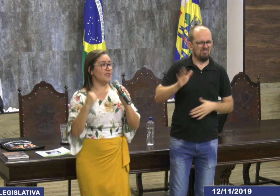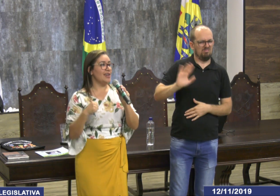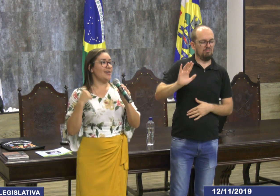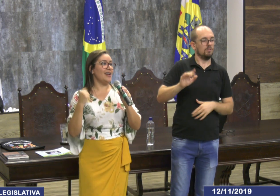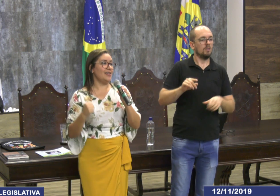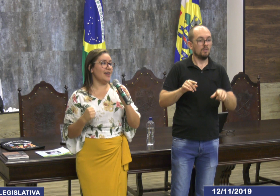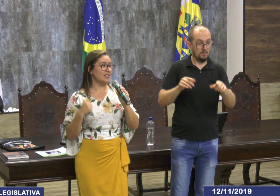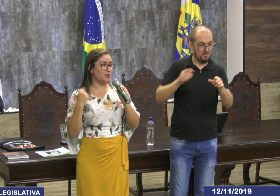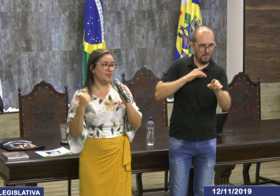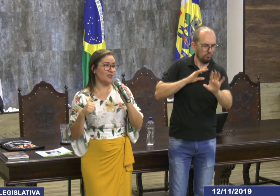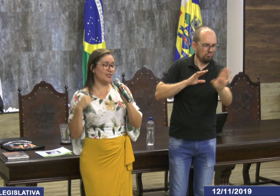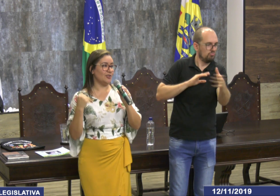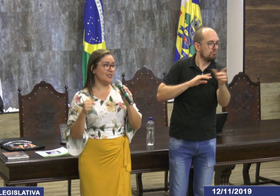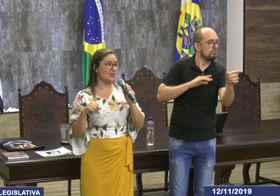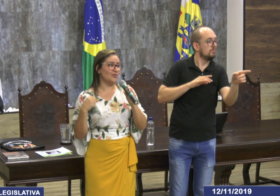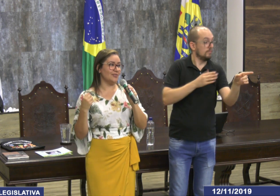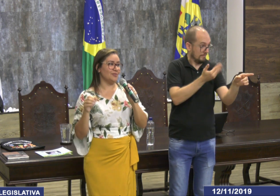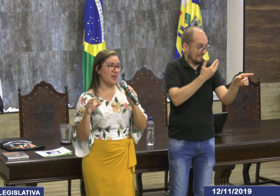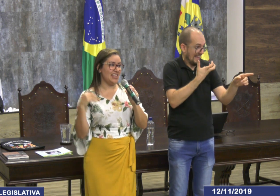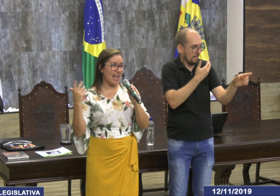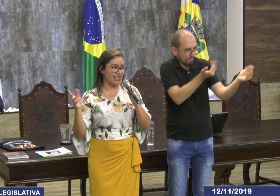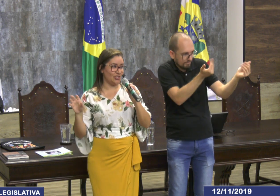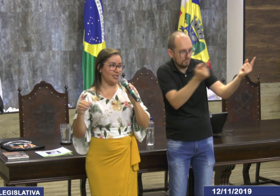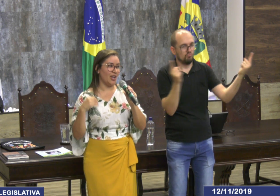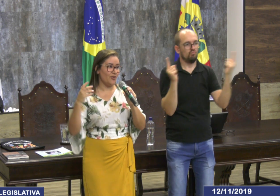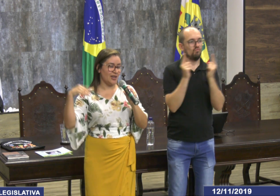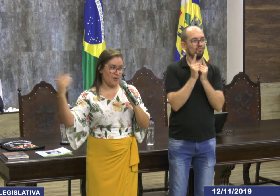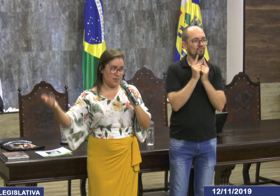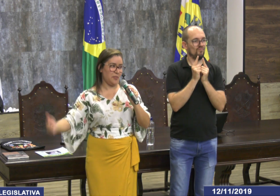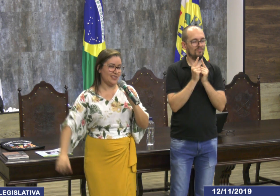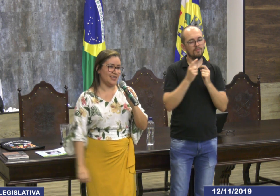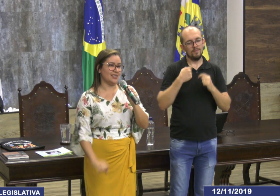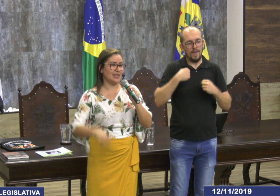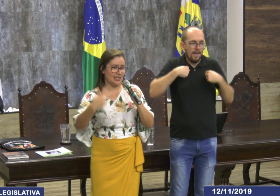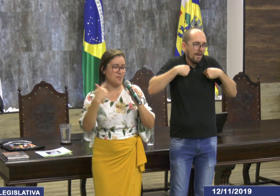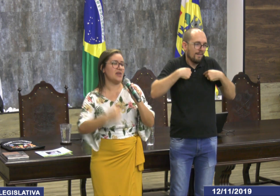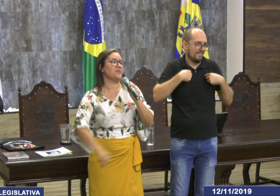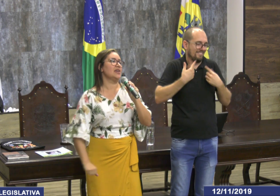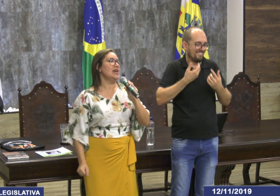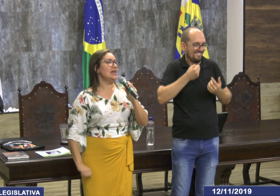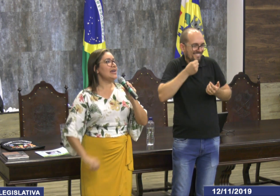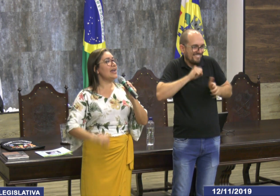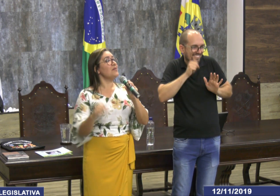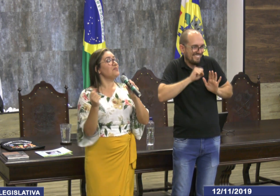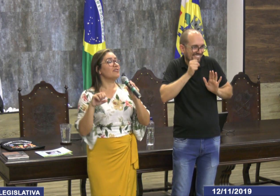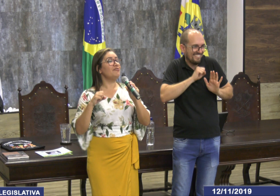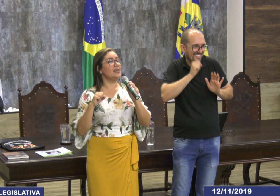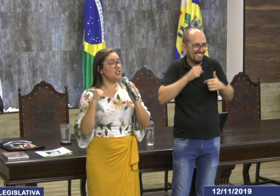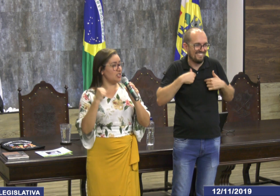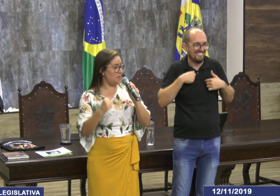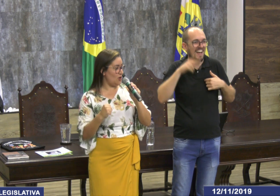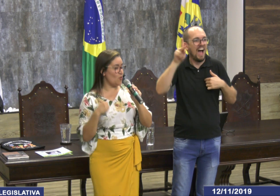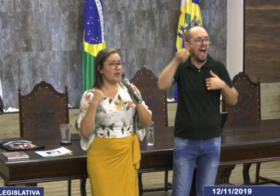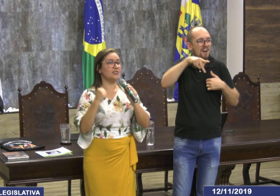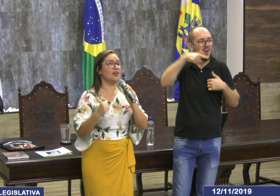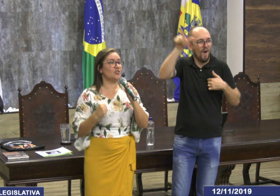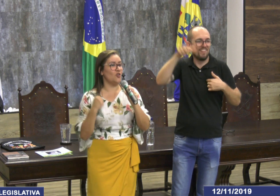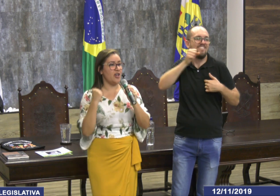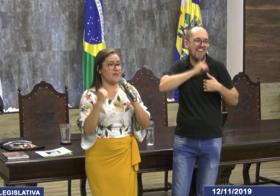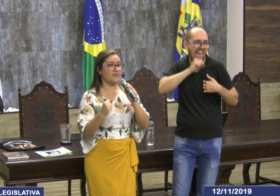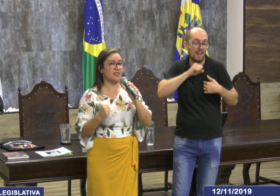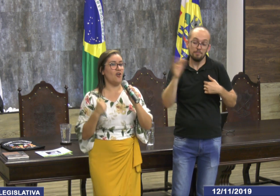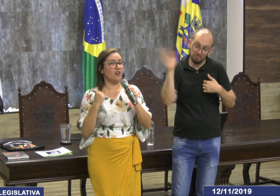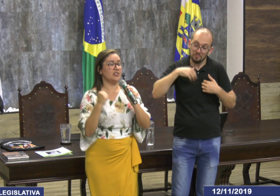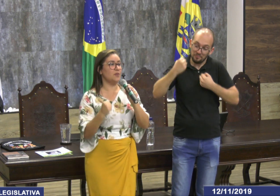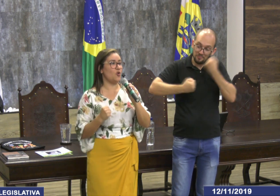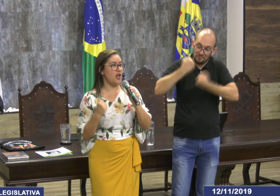corrida. E aí, né, as professoras, todas com meia idade, eu e a minha parceira de sala também. E aí a gente trabalhou com ele o sinal de